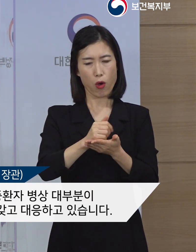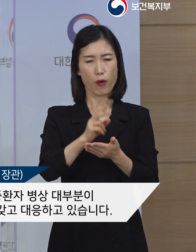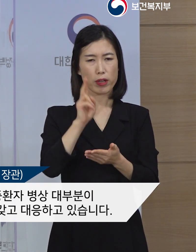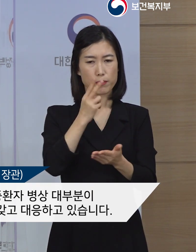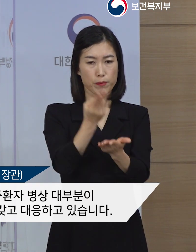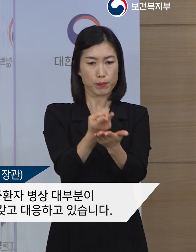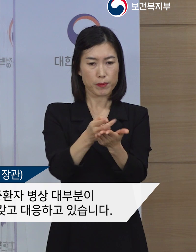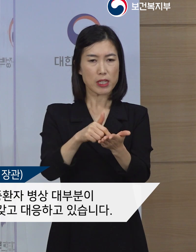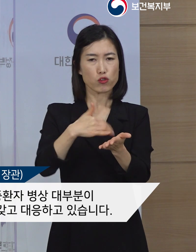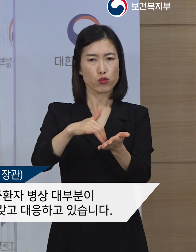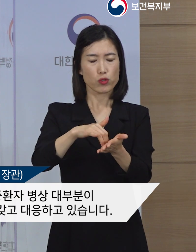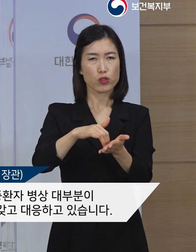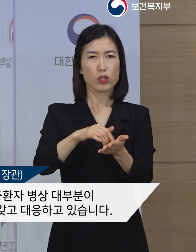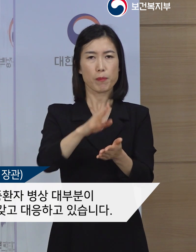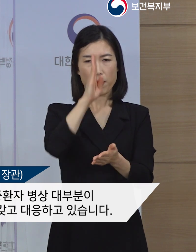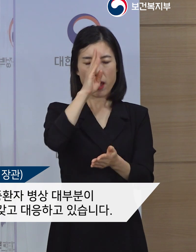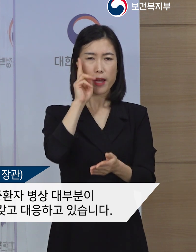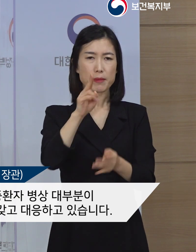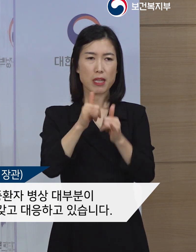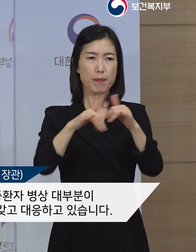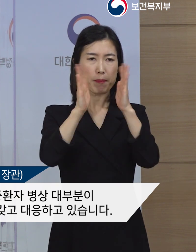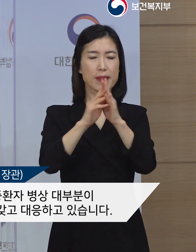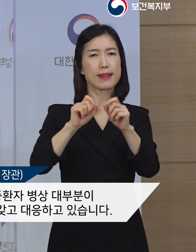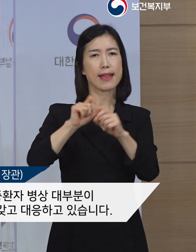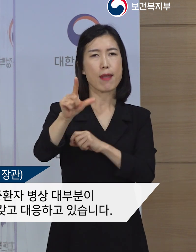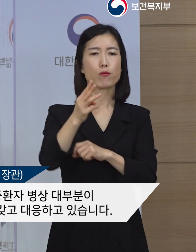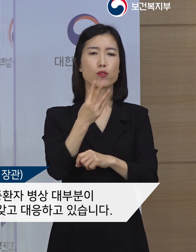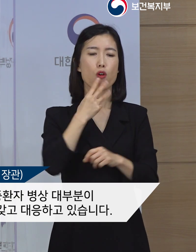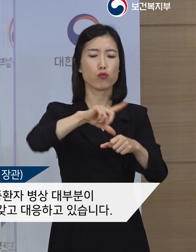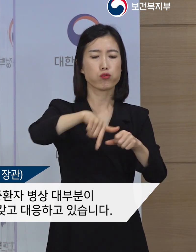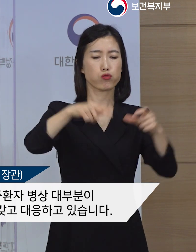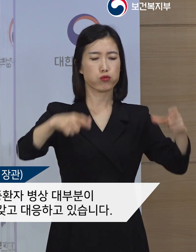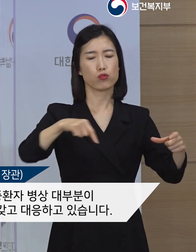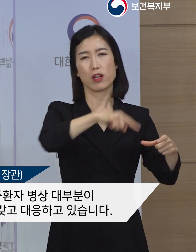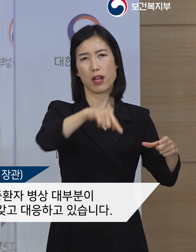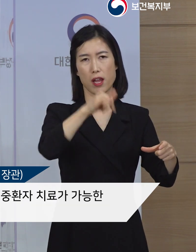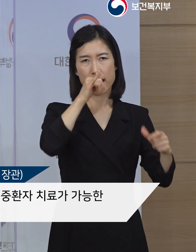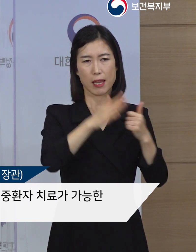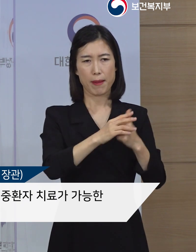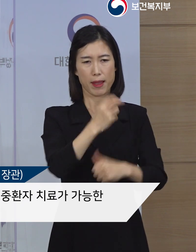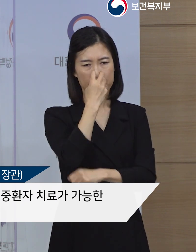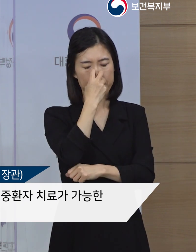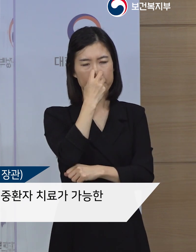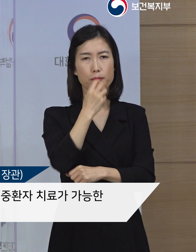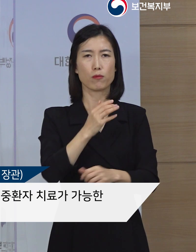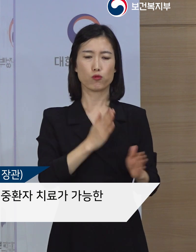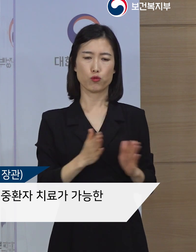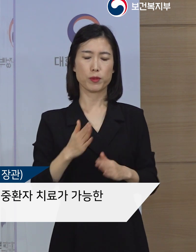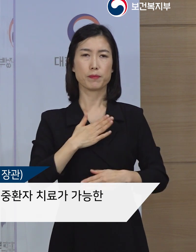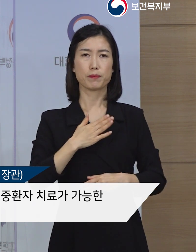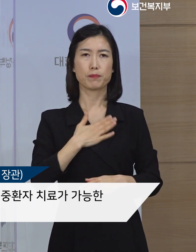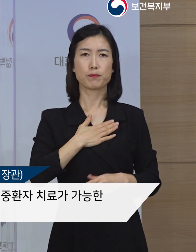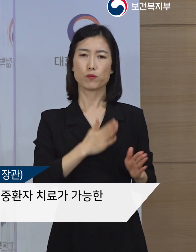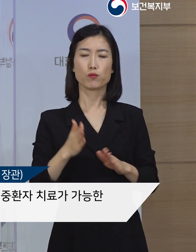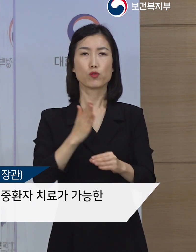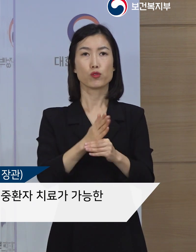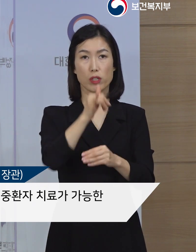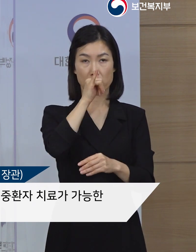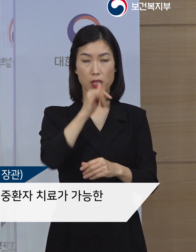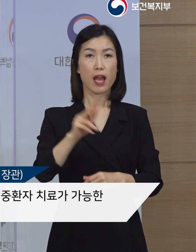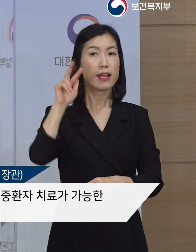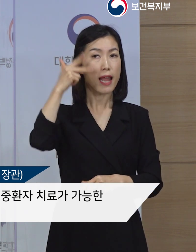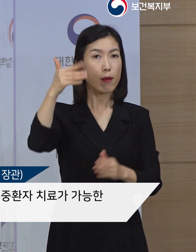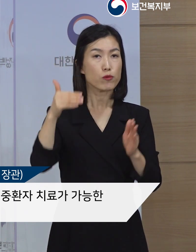대부분이 수도권에 집중되어 있다는 점에서 긴장감을 갖고 대응하고 있습니다. 다음 주까지